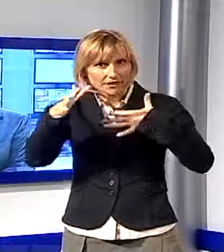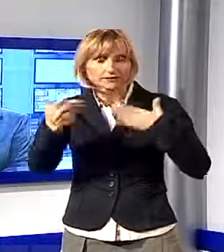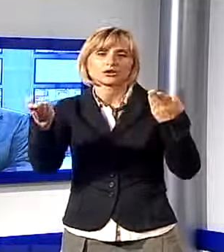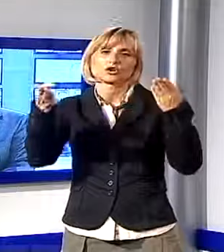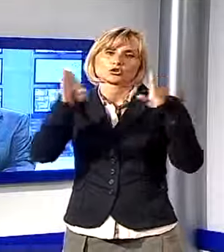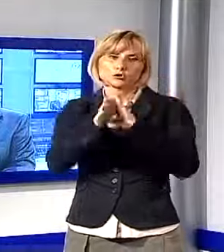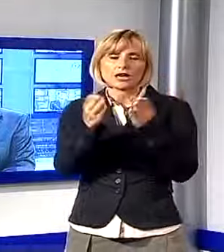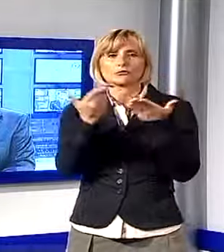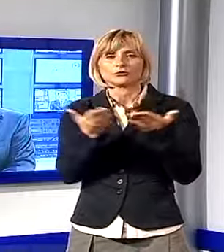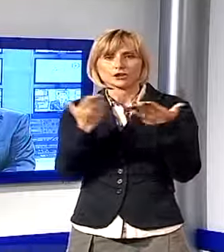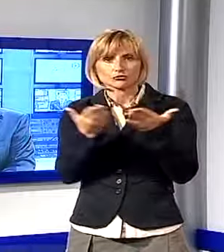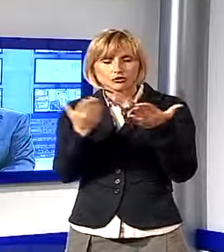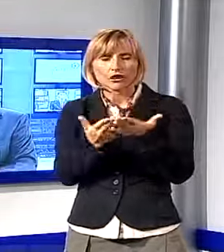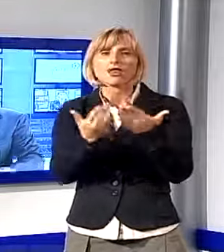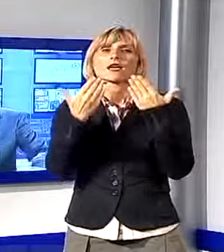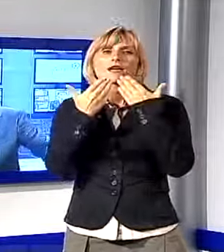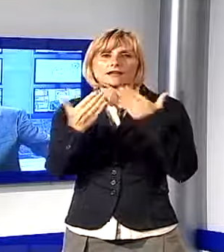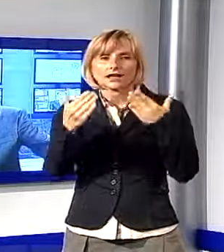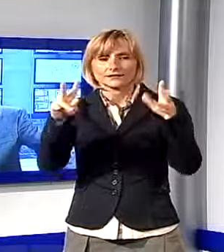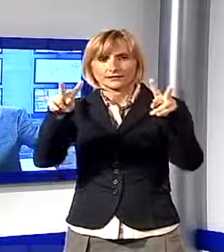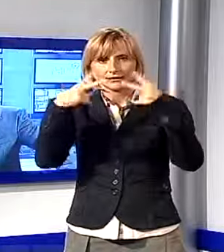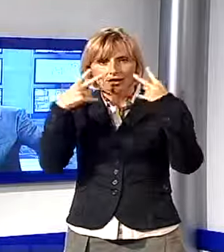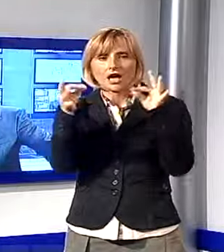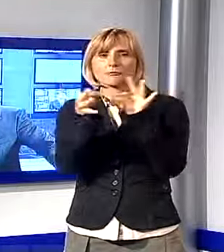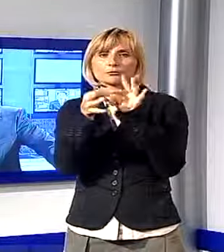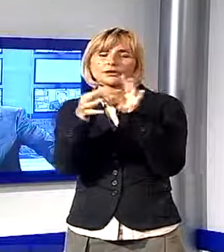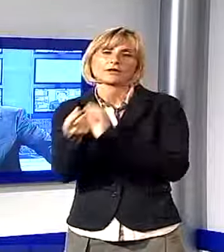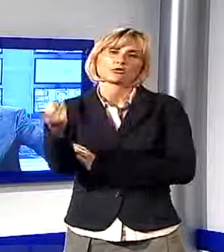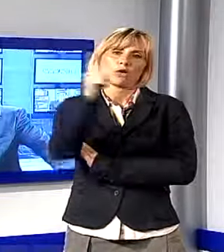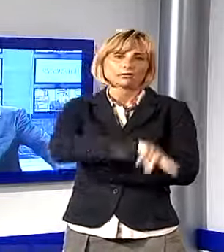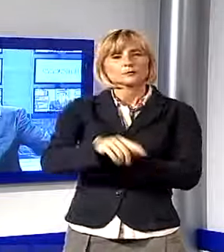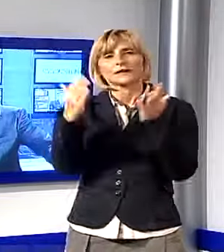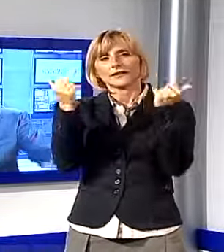la prima parte del TG Noi, una breve pausa pubblicitaria e poi la pagina sportiva.